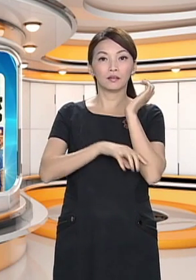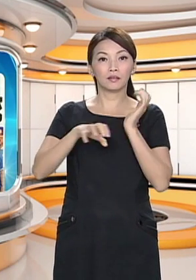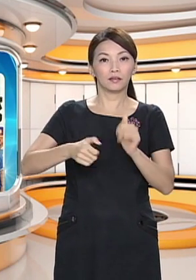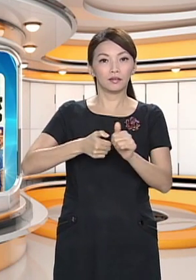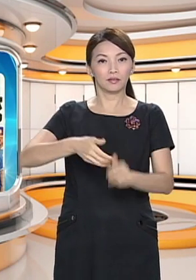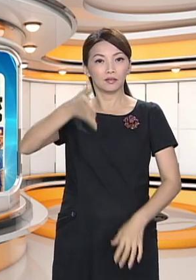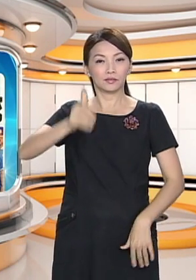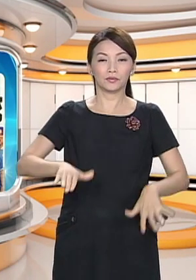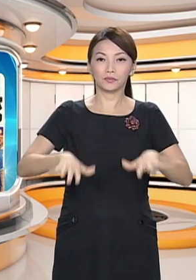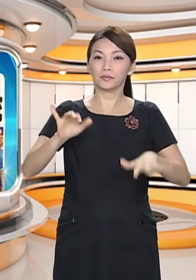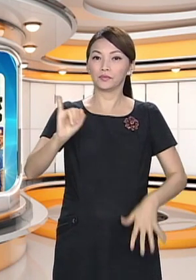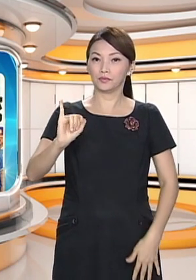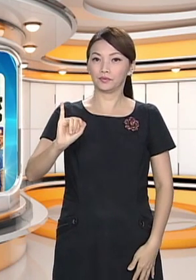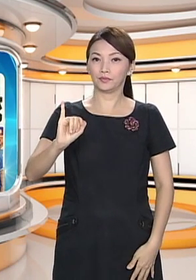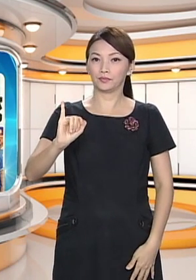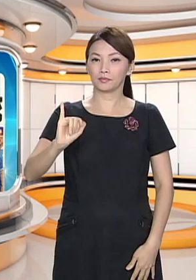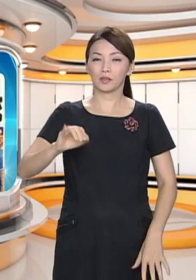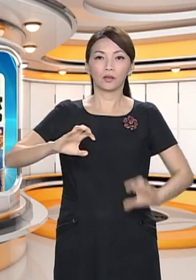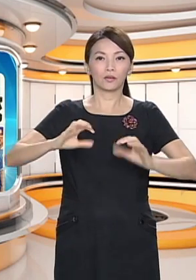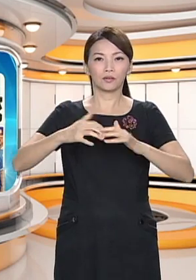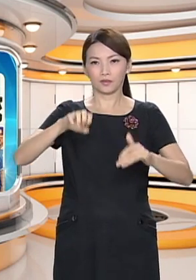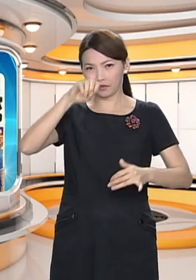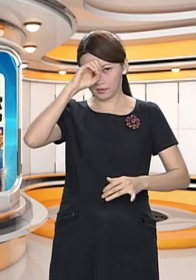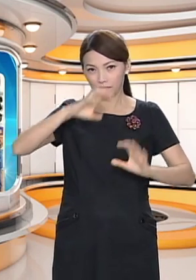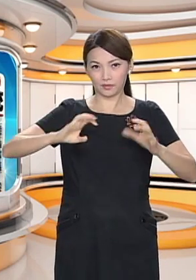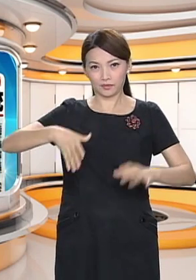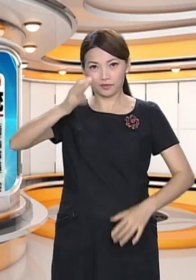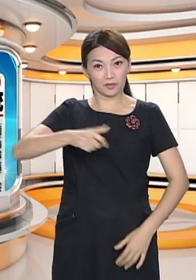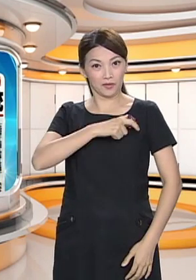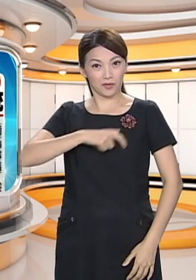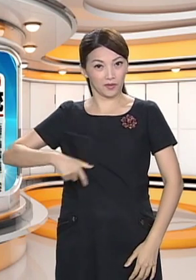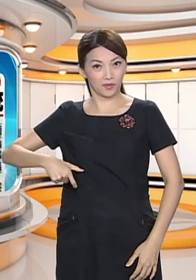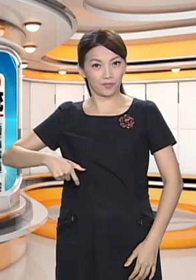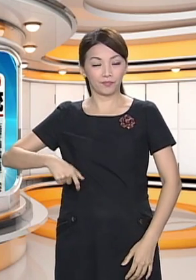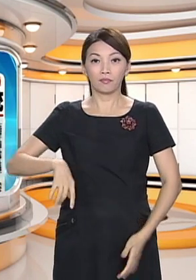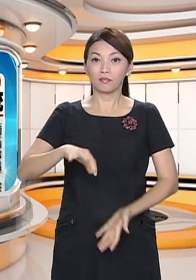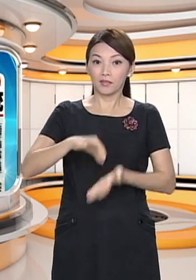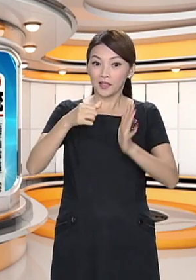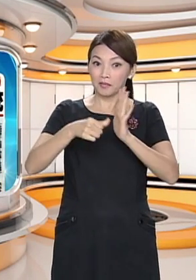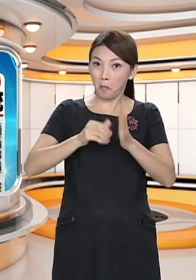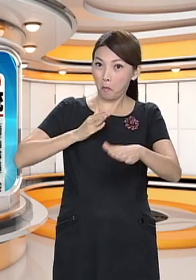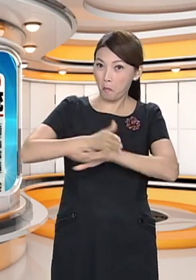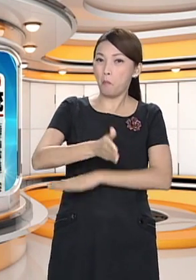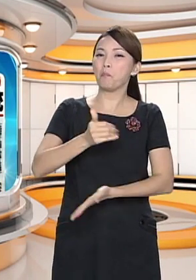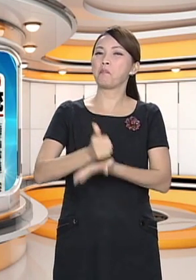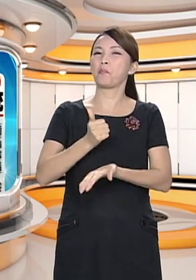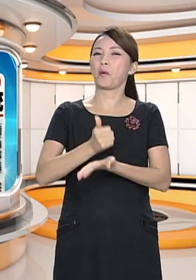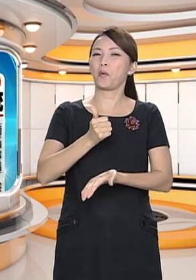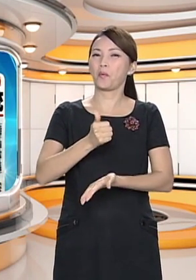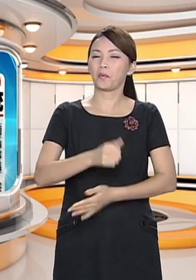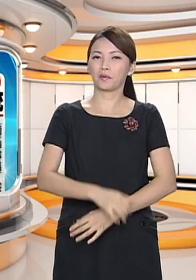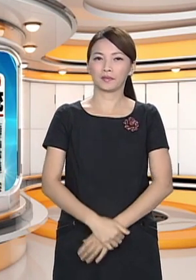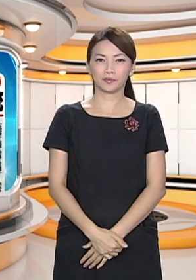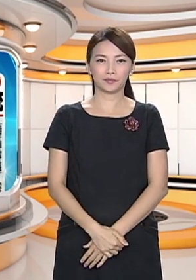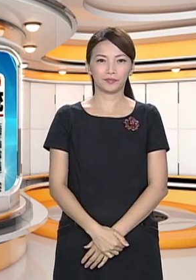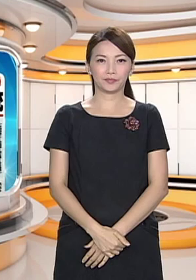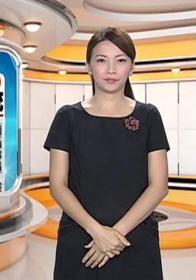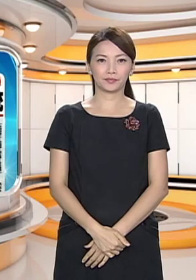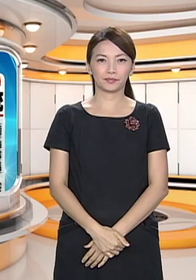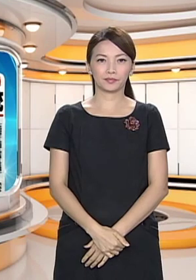洪秀柱正式获得提名，成为国民党总统参选人。而自由时